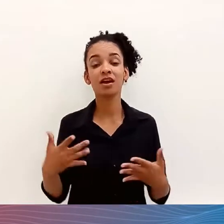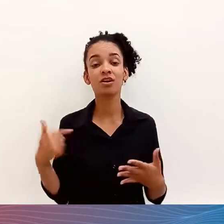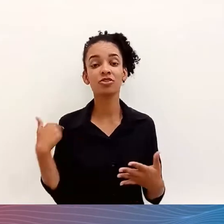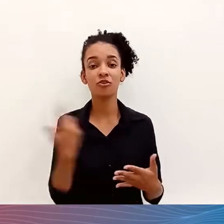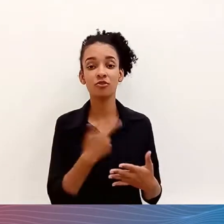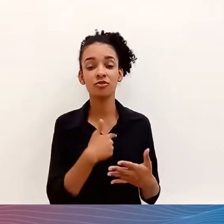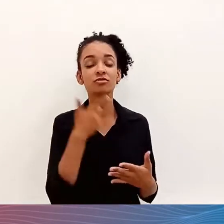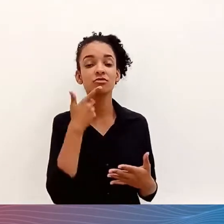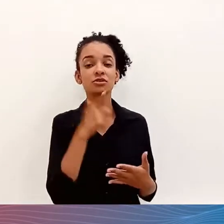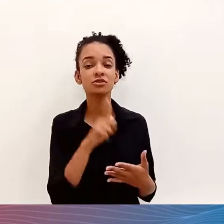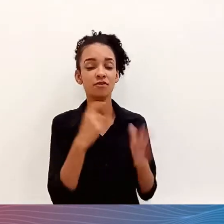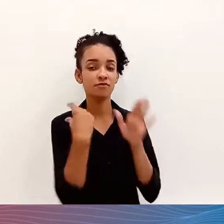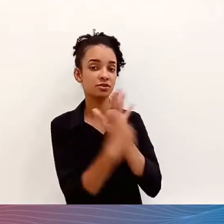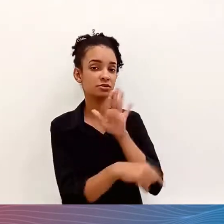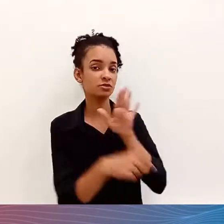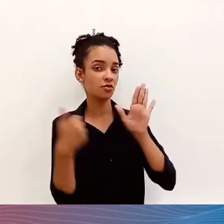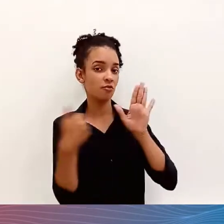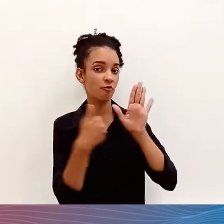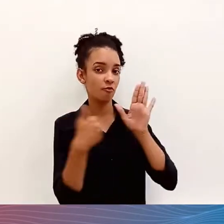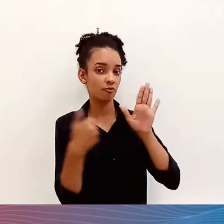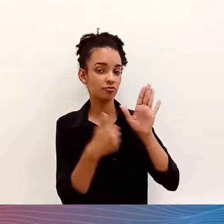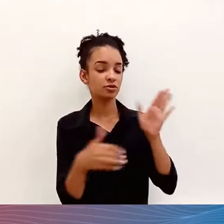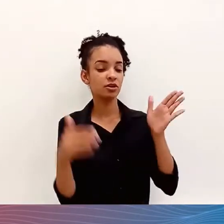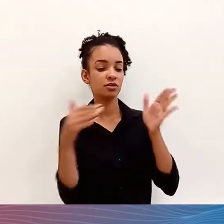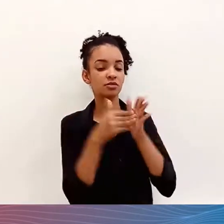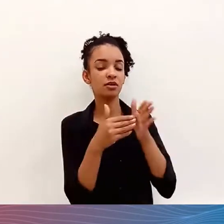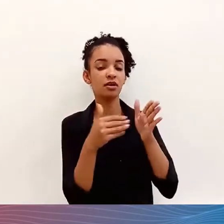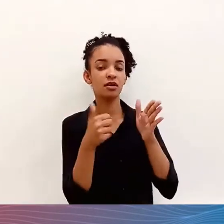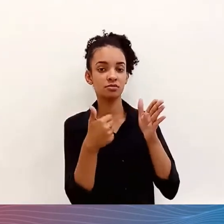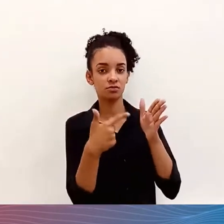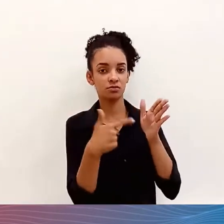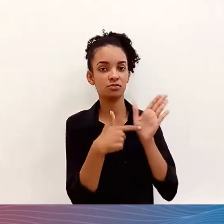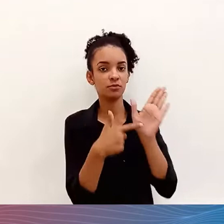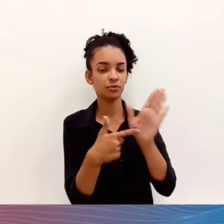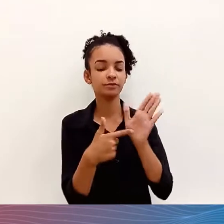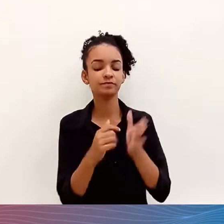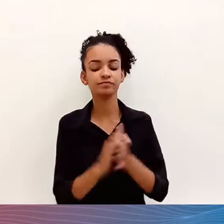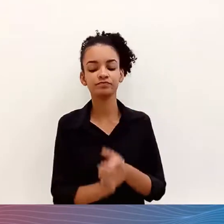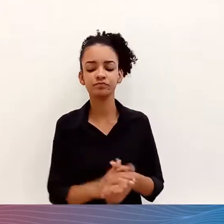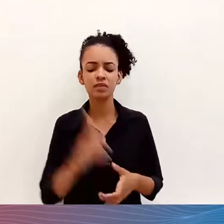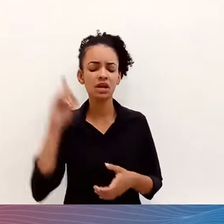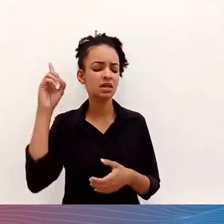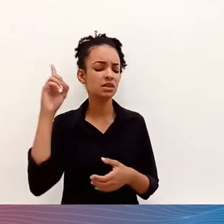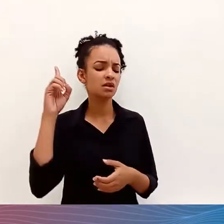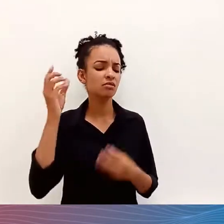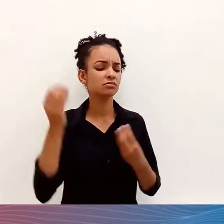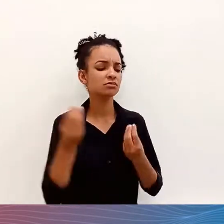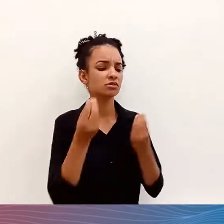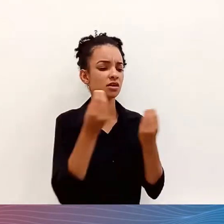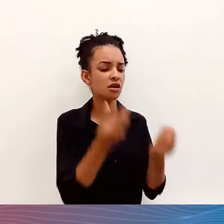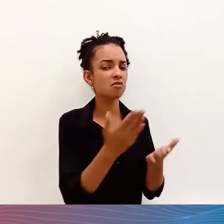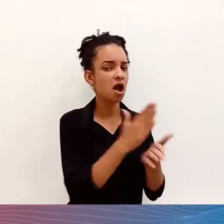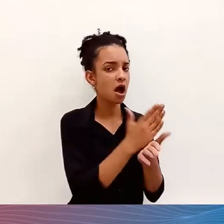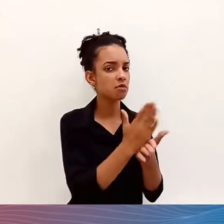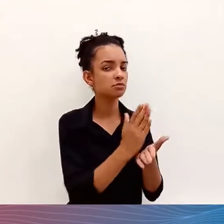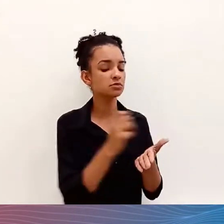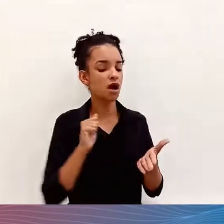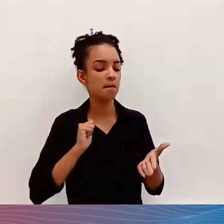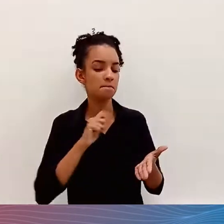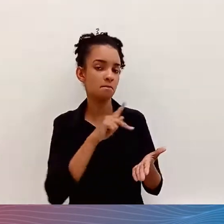11 e 12. E ele mesmo concedeu uns para apóstolos, outros para profetas, outros